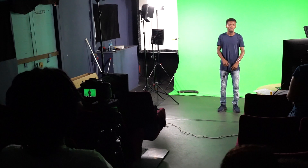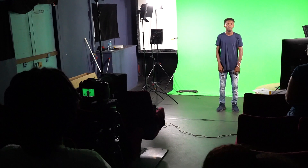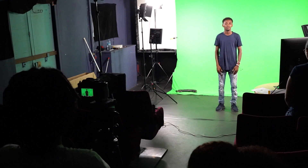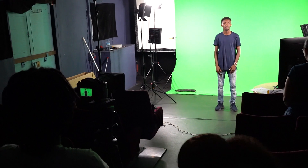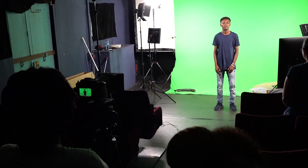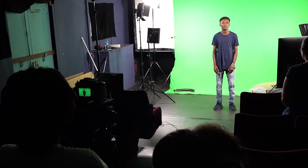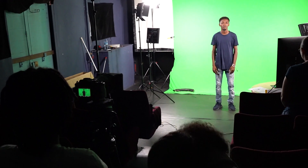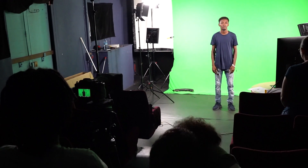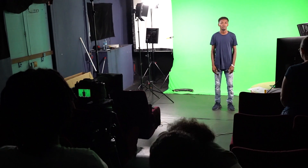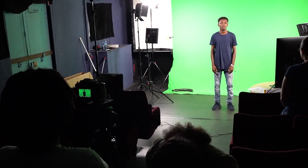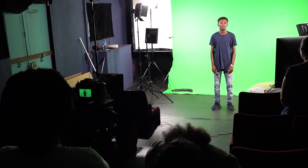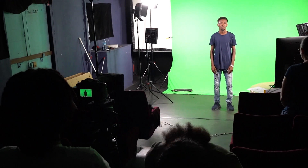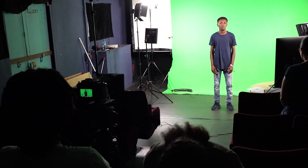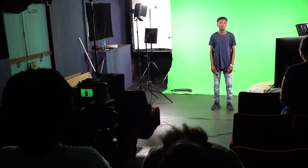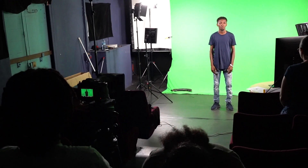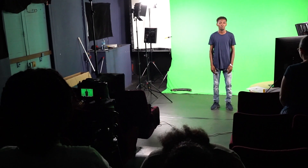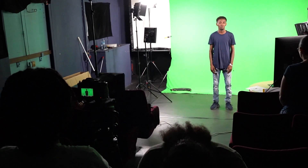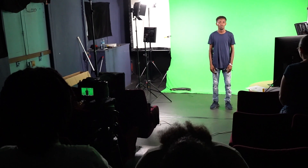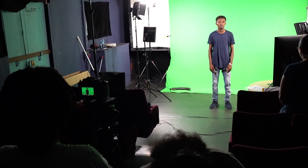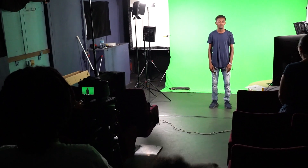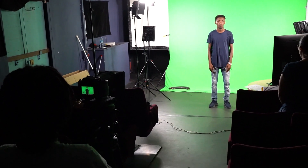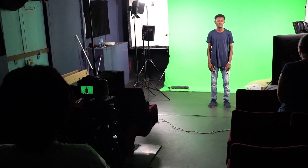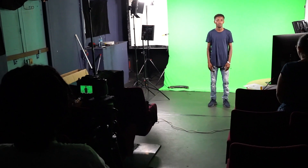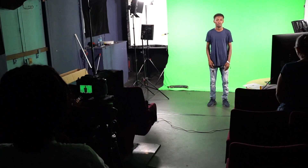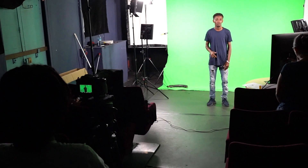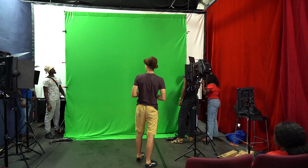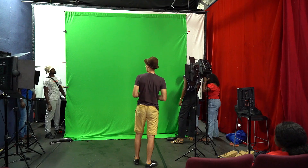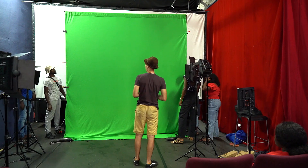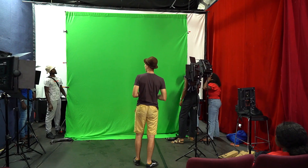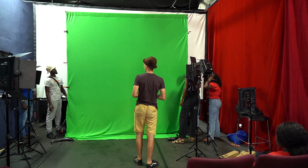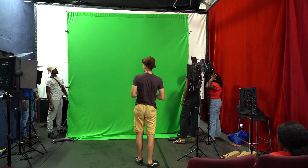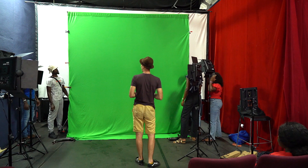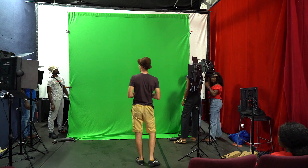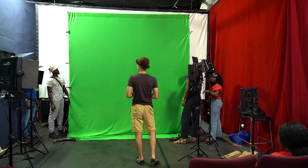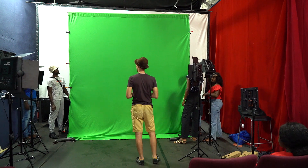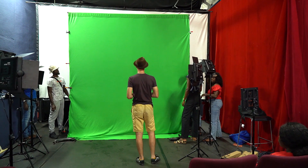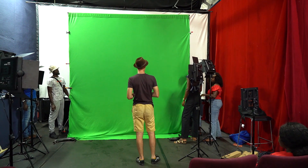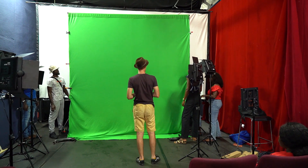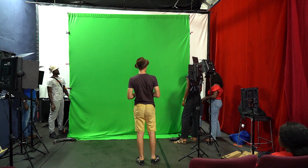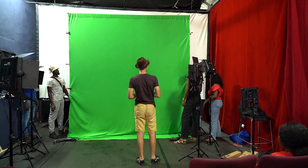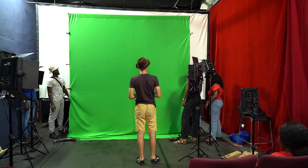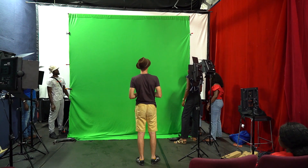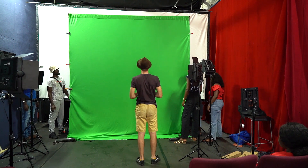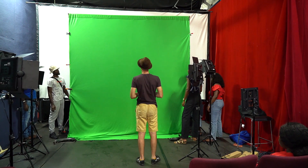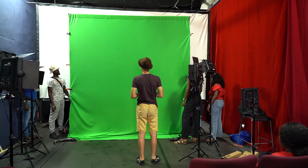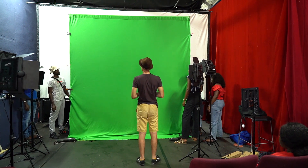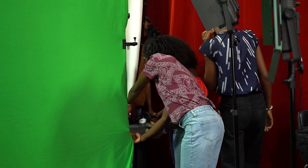Le fond vert, en l'occurrence, là, il était pour pouvoir incruster les personnes directement dans le